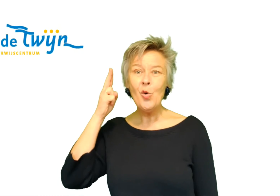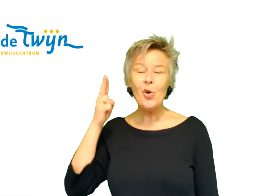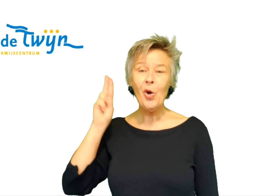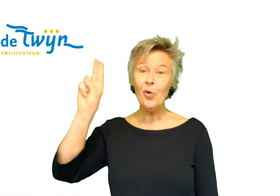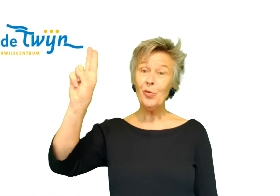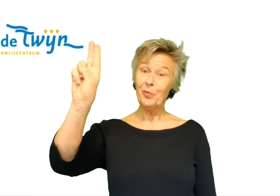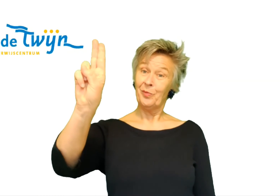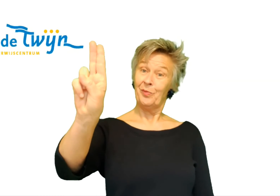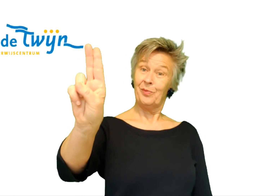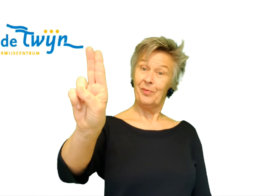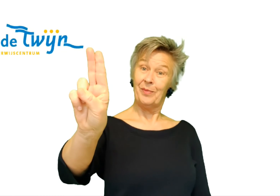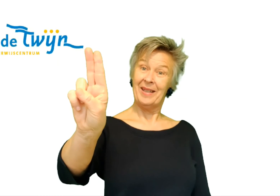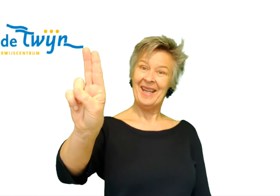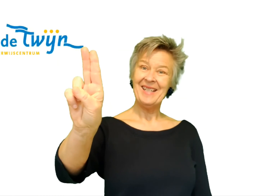Choco. Met deze.